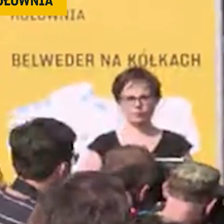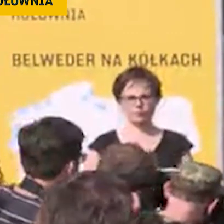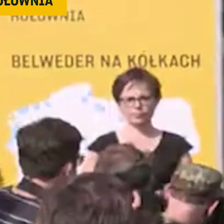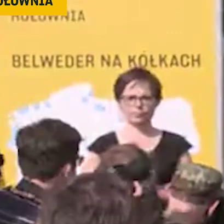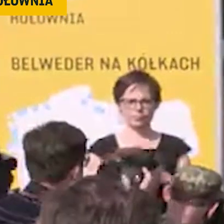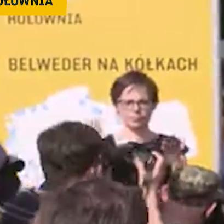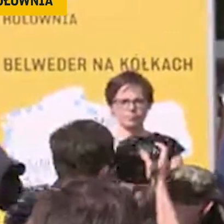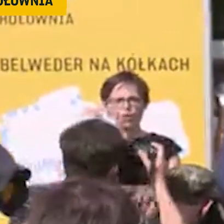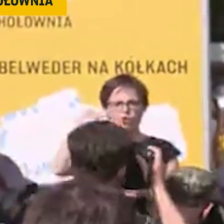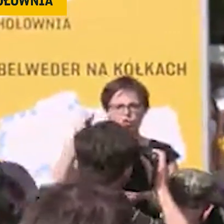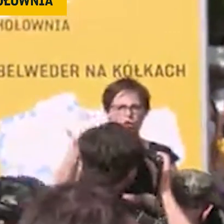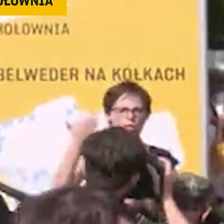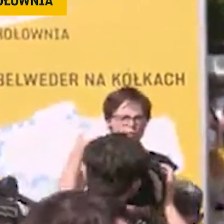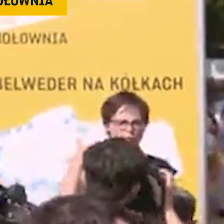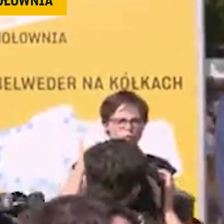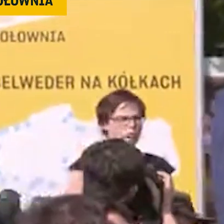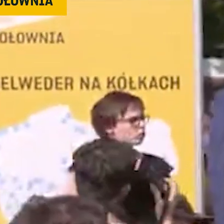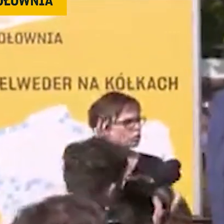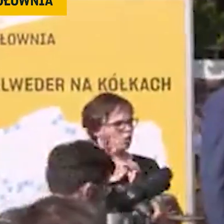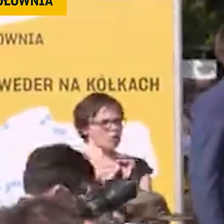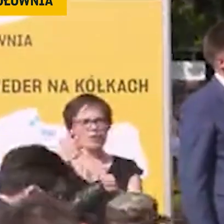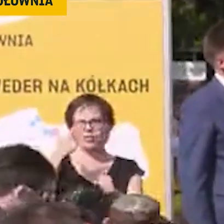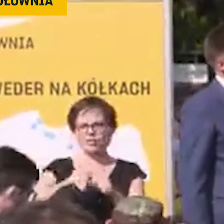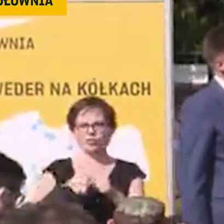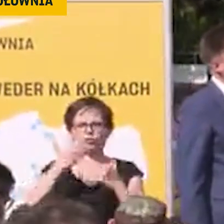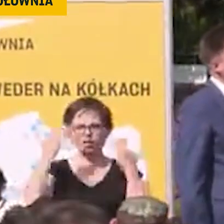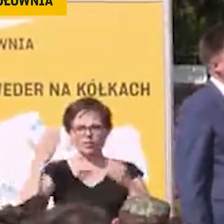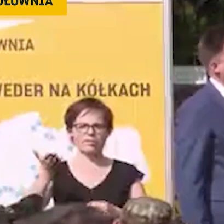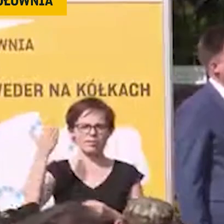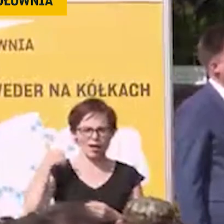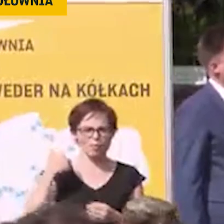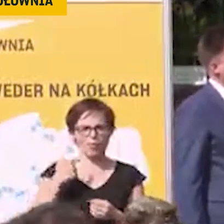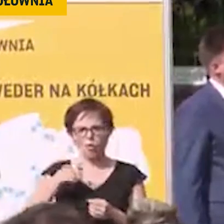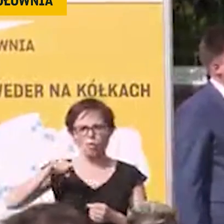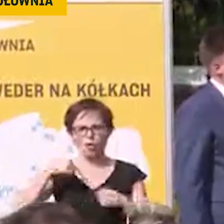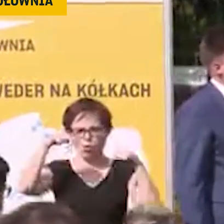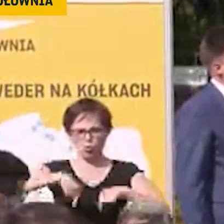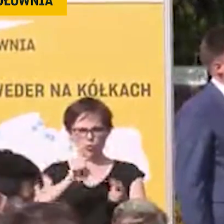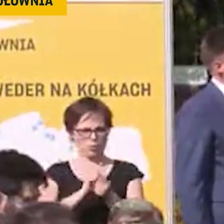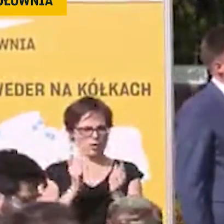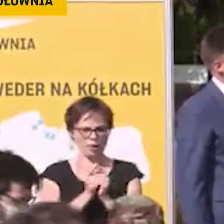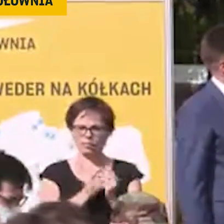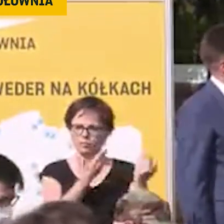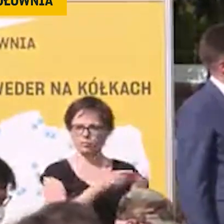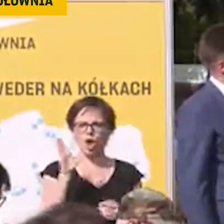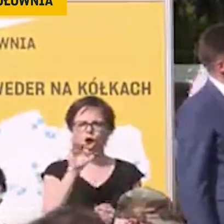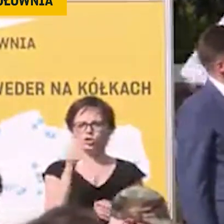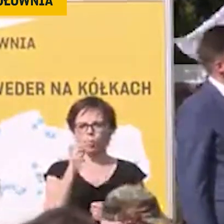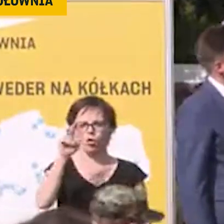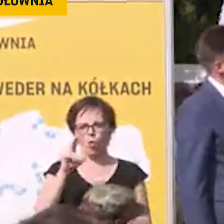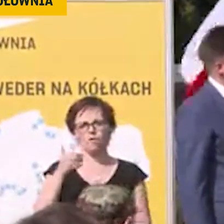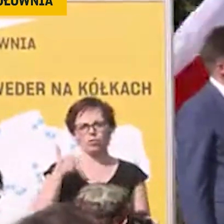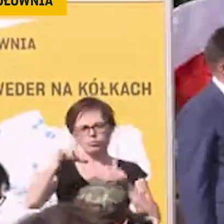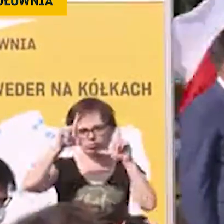Trzy tygodnie temu, dokładnie 20 dni temu spotkaliśmy się tutaj, wtedy kiedy Szymon Hołownia ruszał w